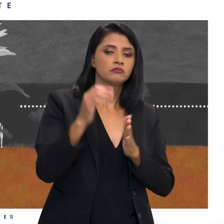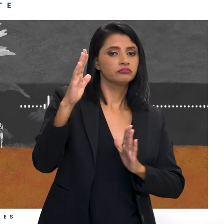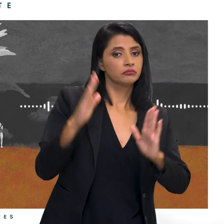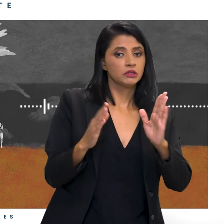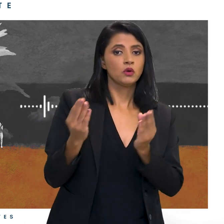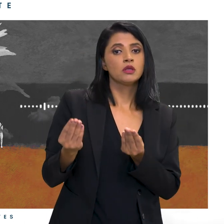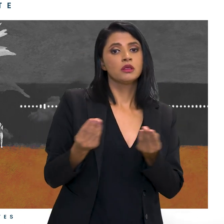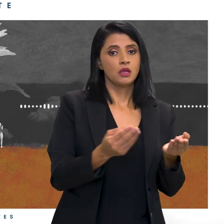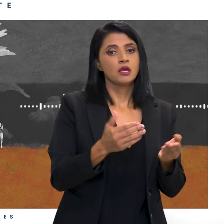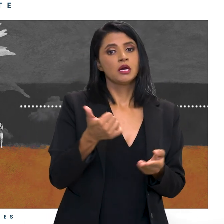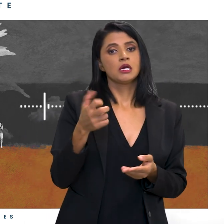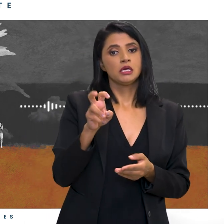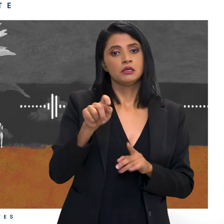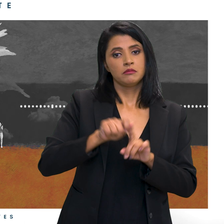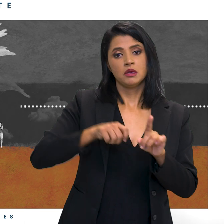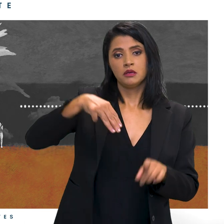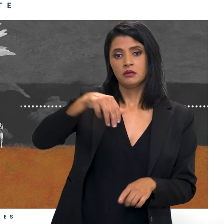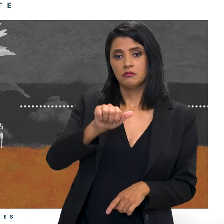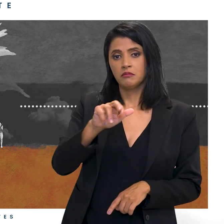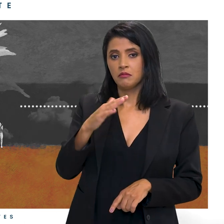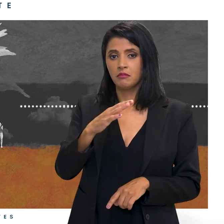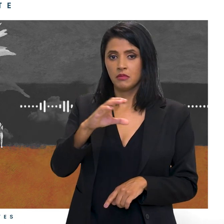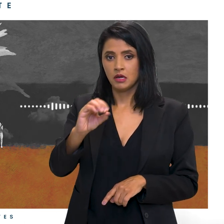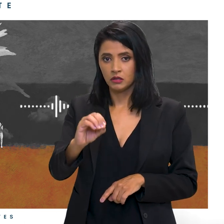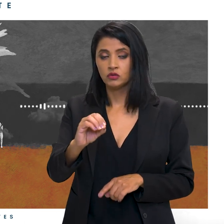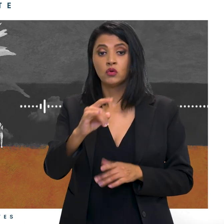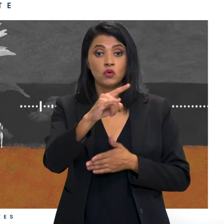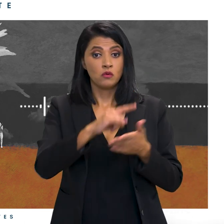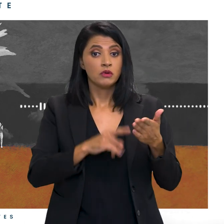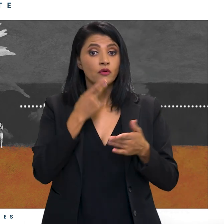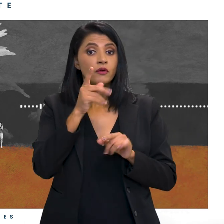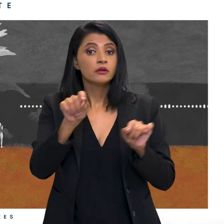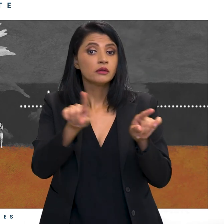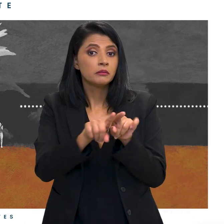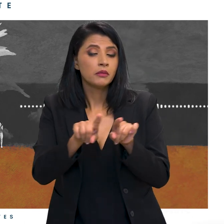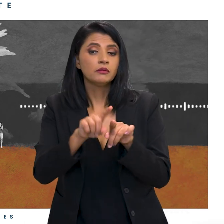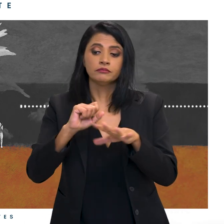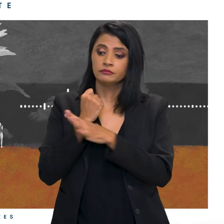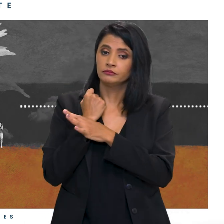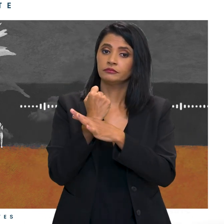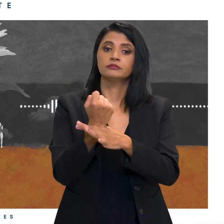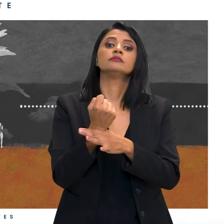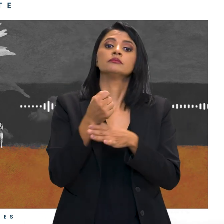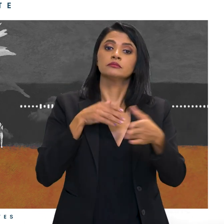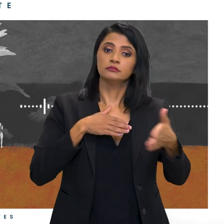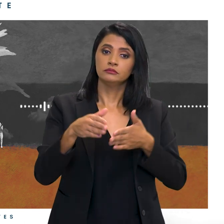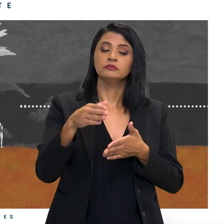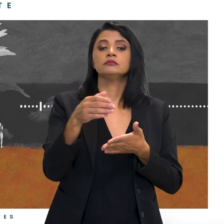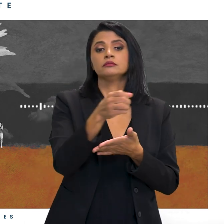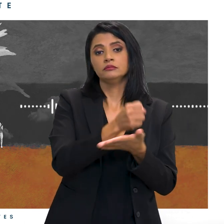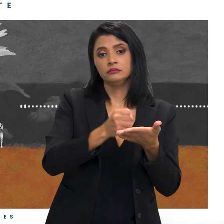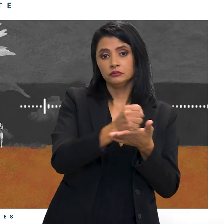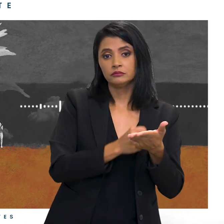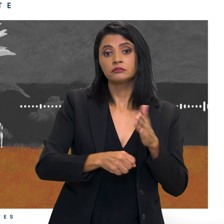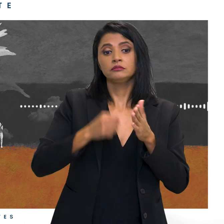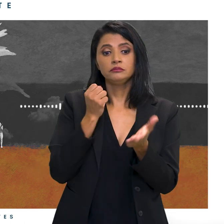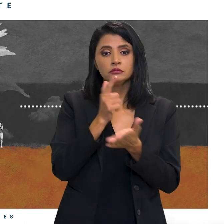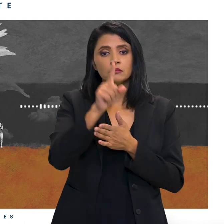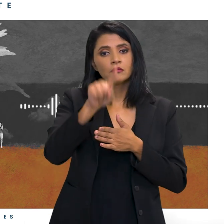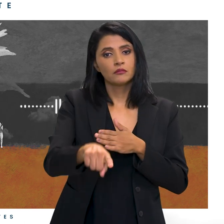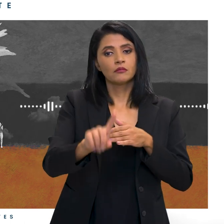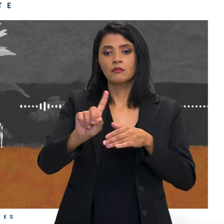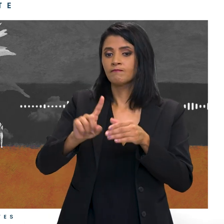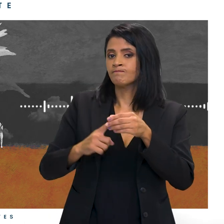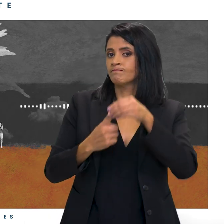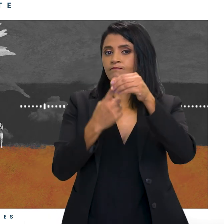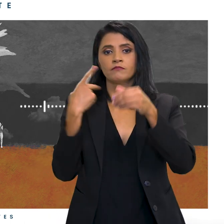com previsão de entrega para 15 de março. A nota diz ainda que garantir o acesso a medicamentos de compra centralizada